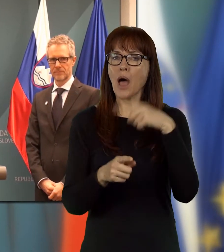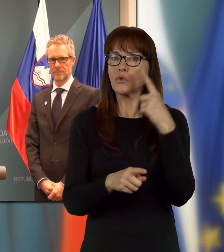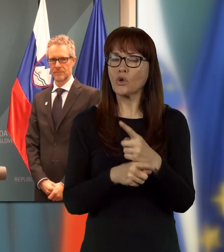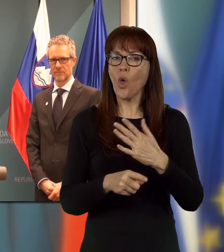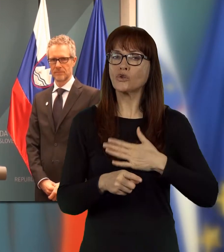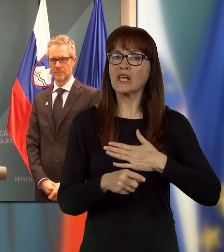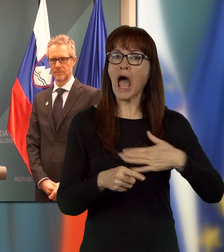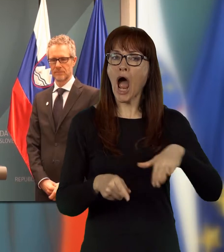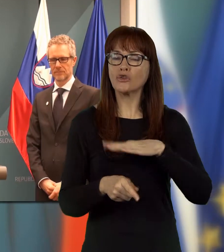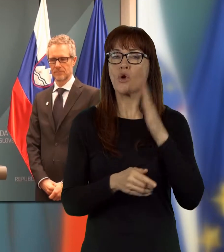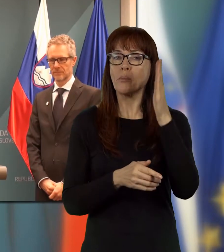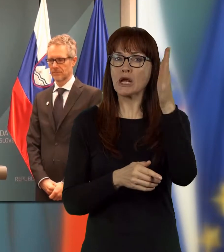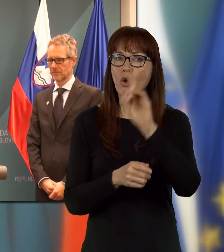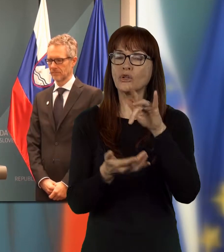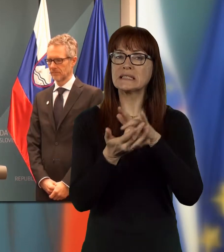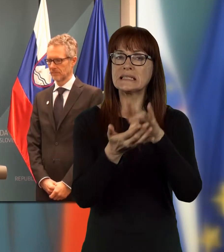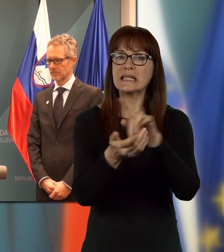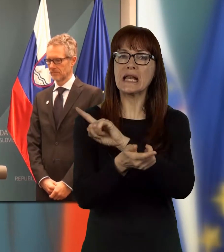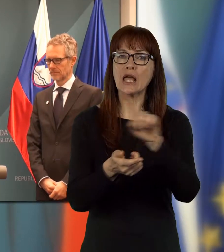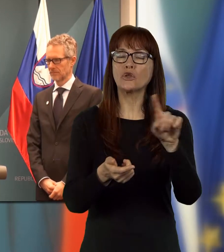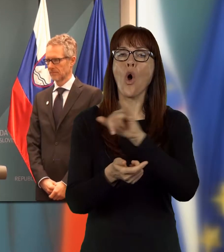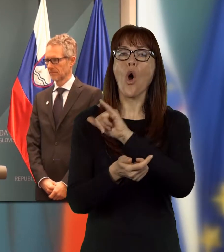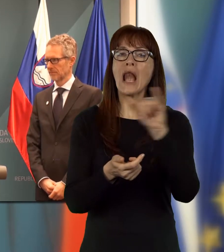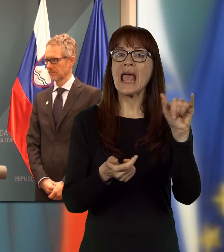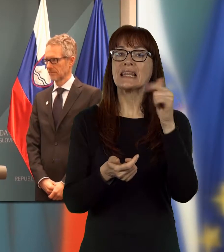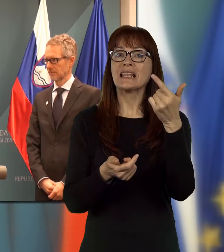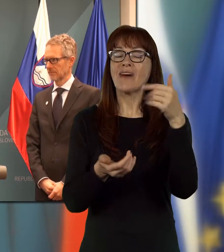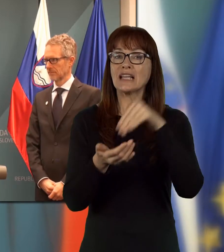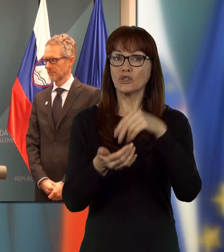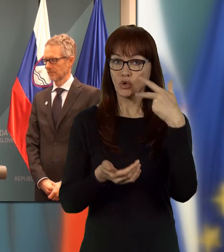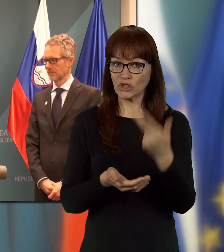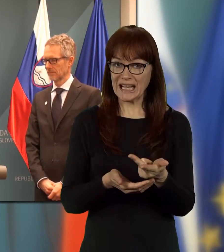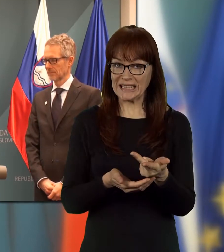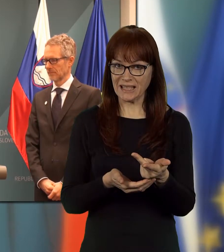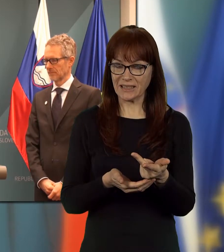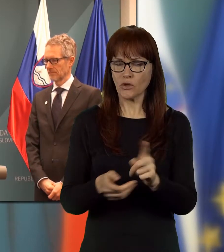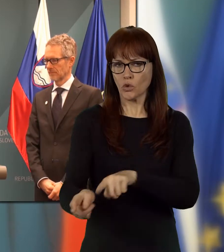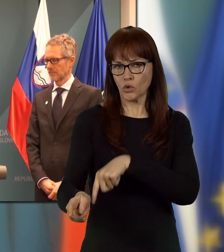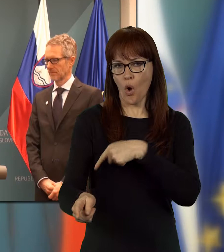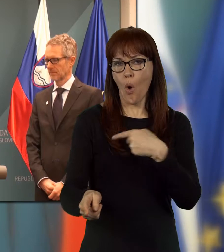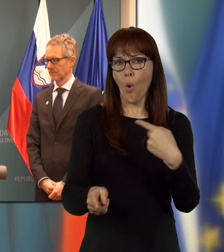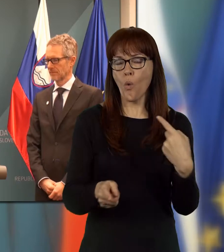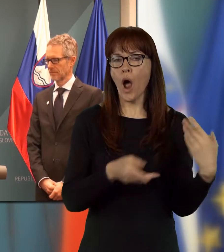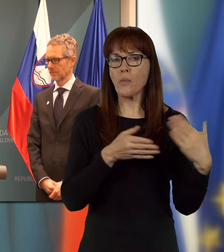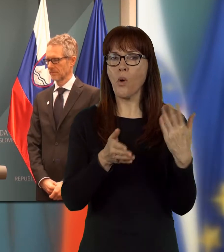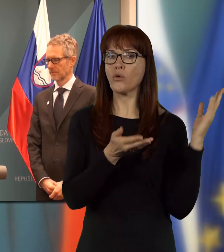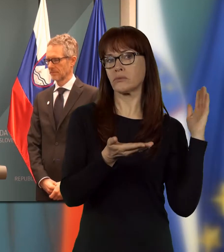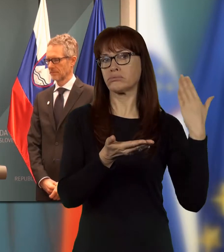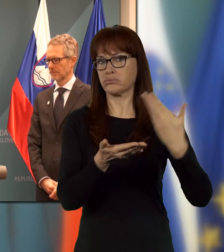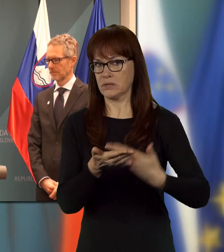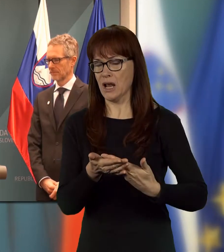nam določa našo prihodnost in tudi cilje do leta 2030. Dolga pot je za